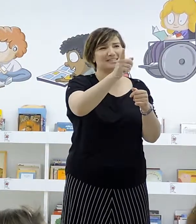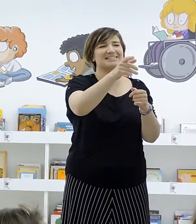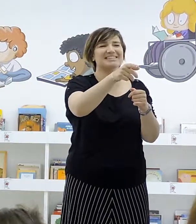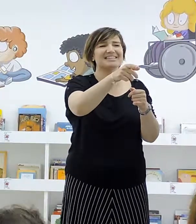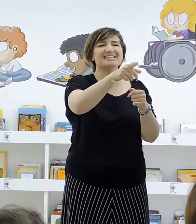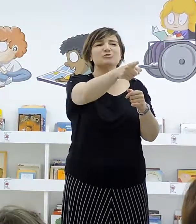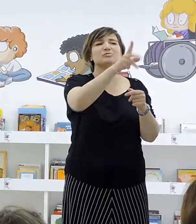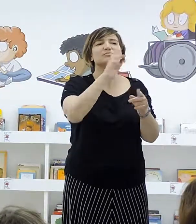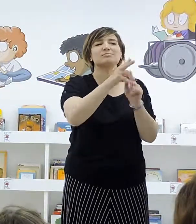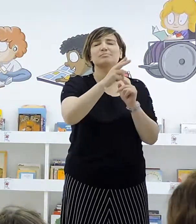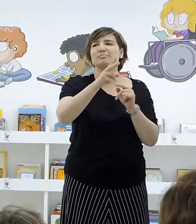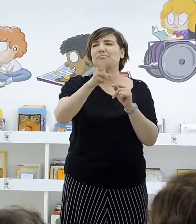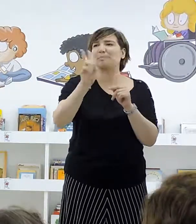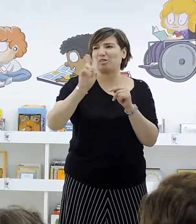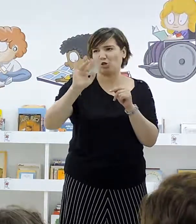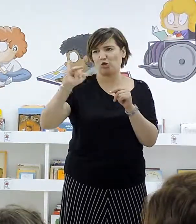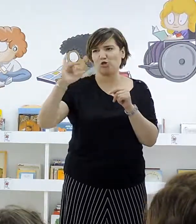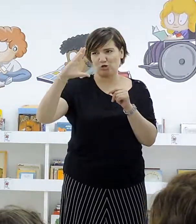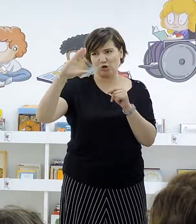¿Perdón?